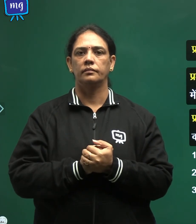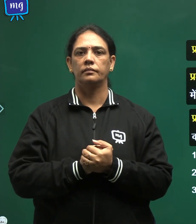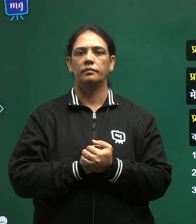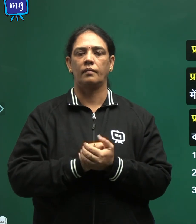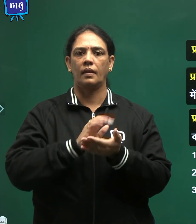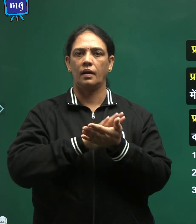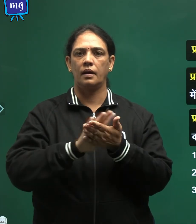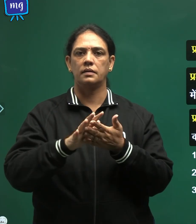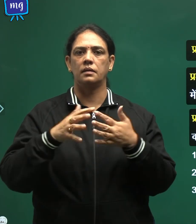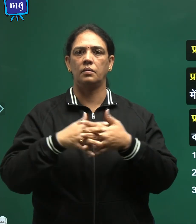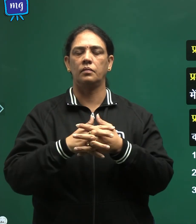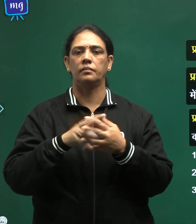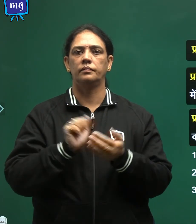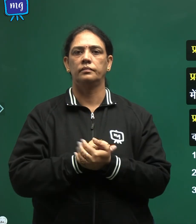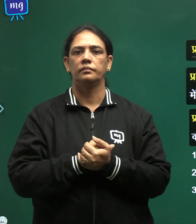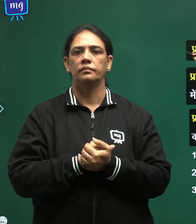होमवर्क,